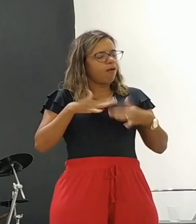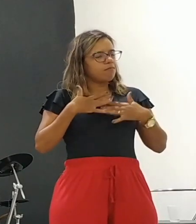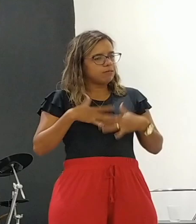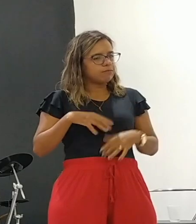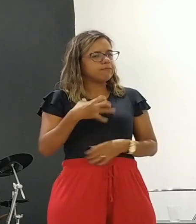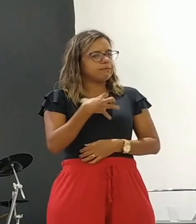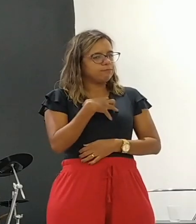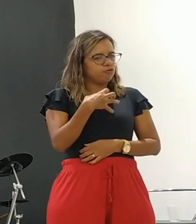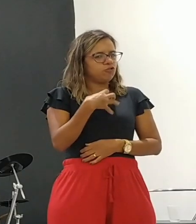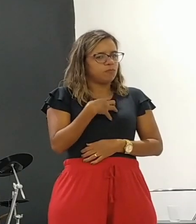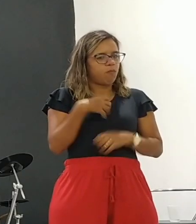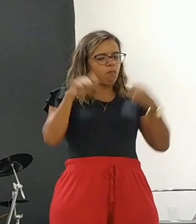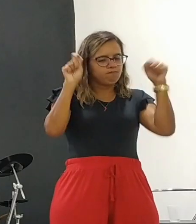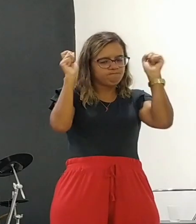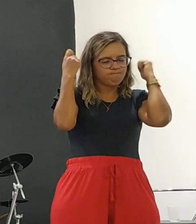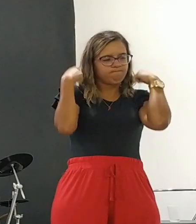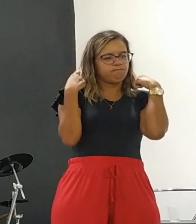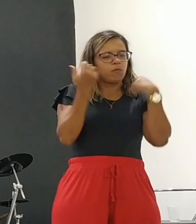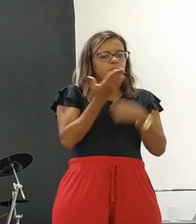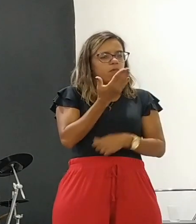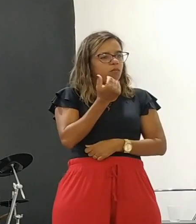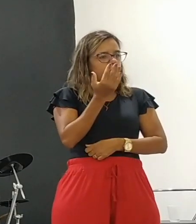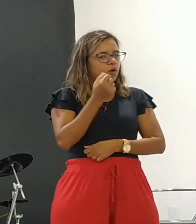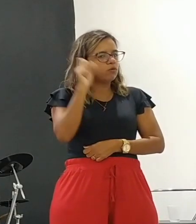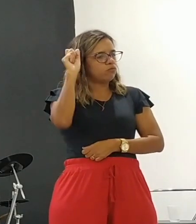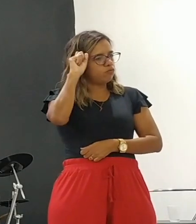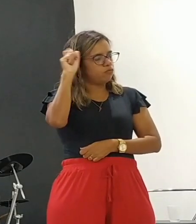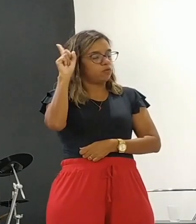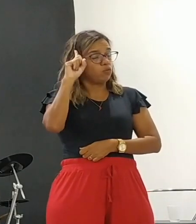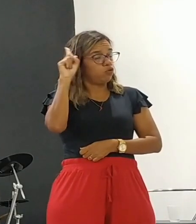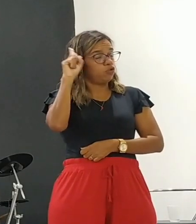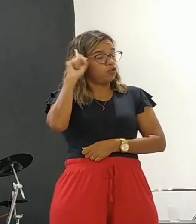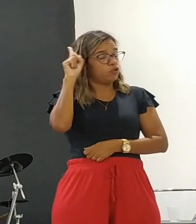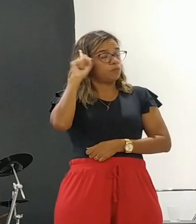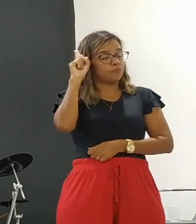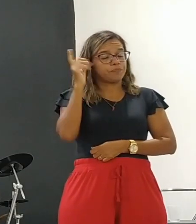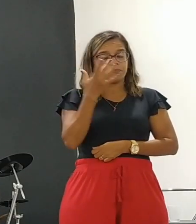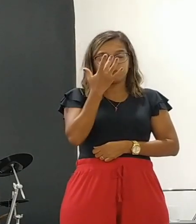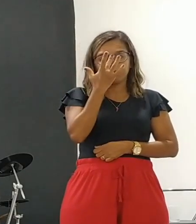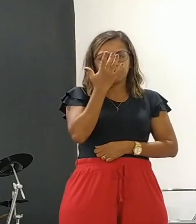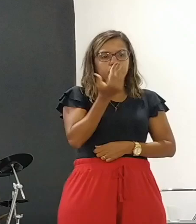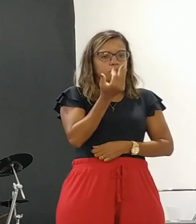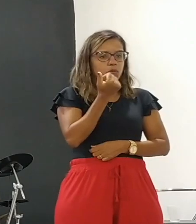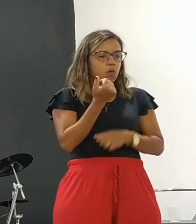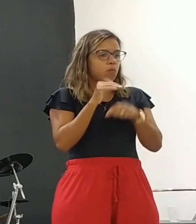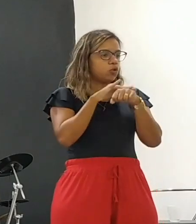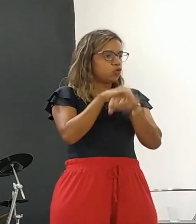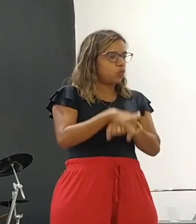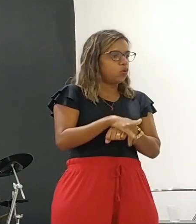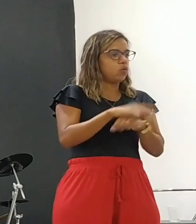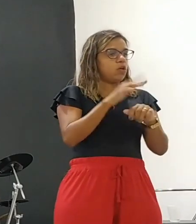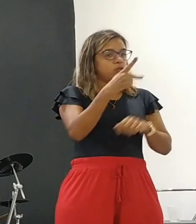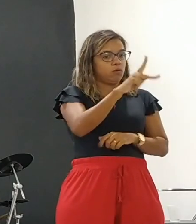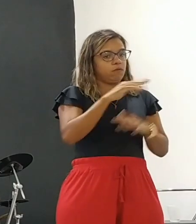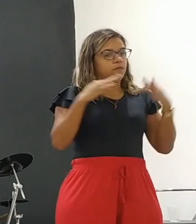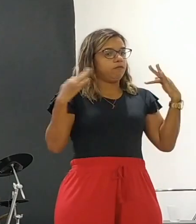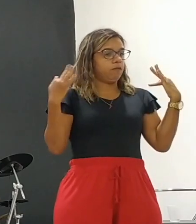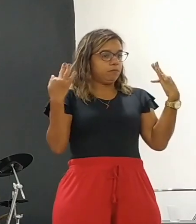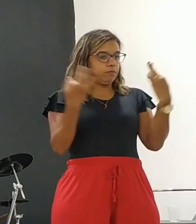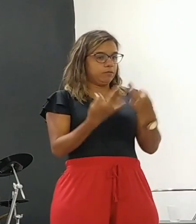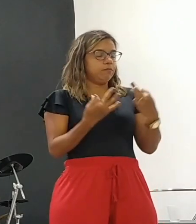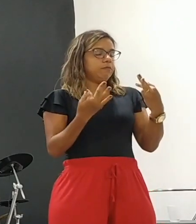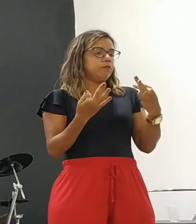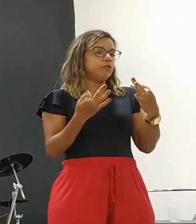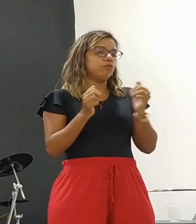sentir o sabor do cordeiro quando você come todo dia de manhã, né? Quando você come de noite com a sua família, quando